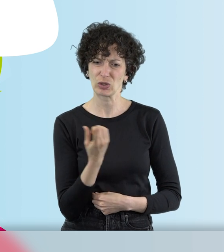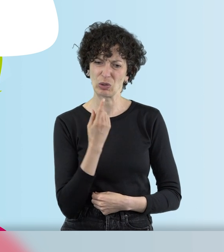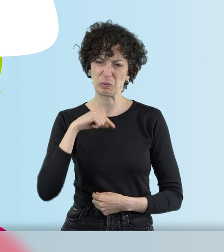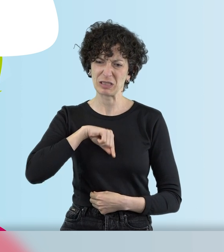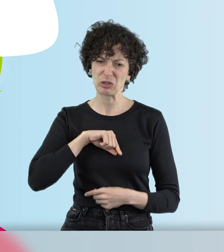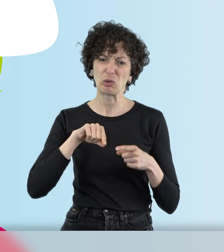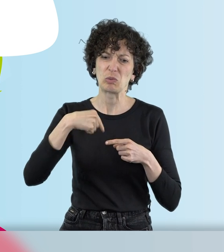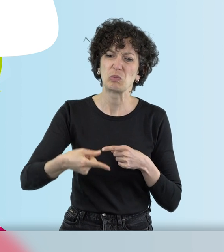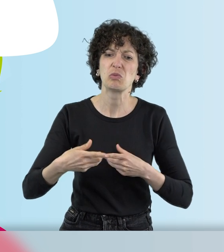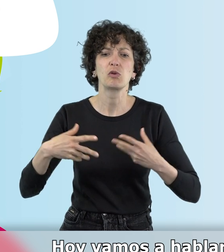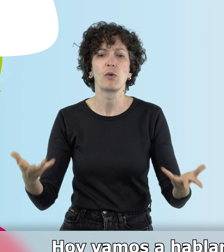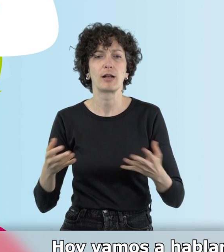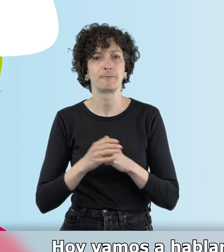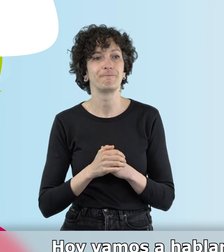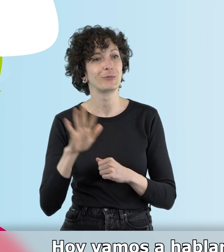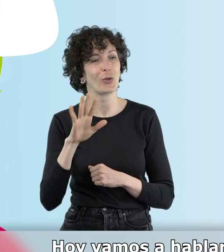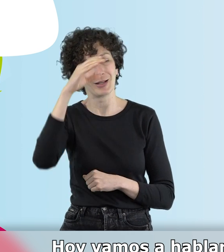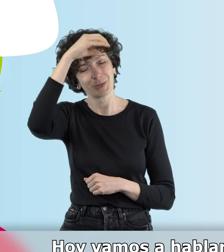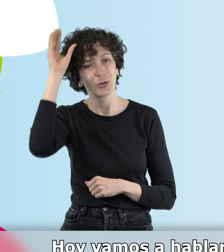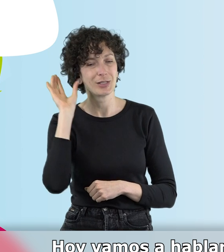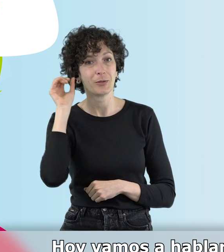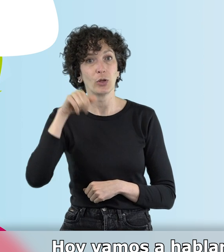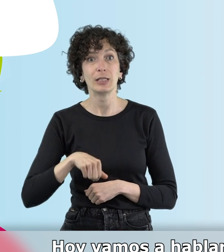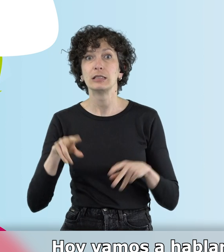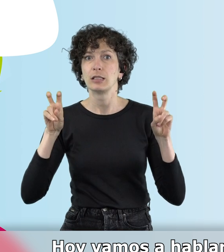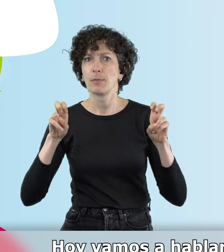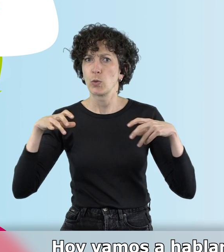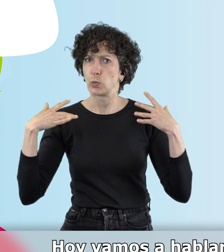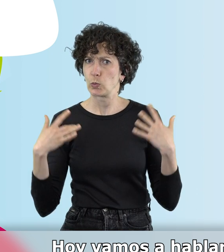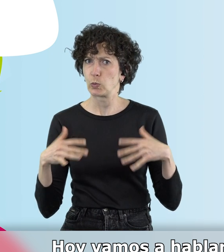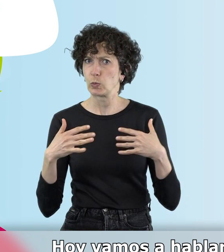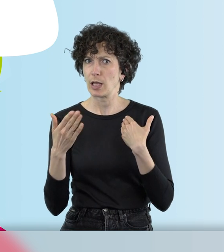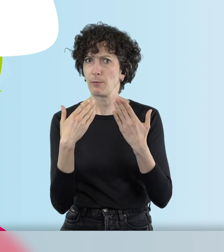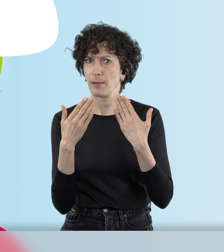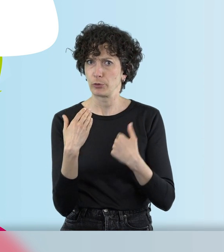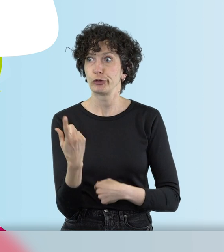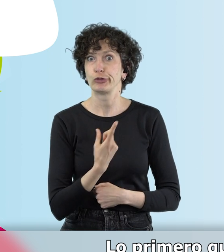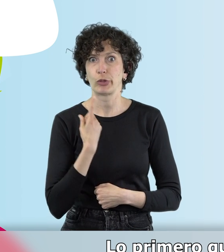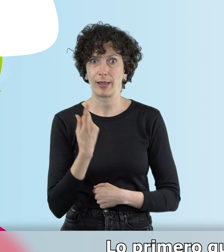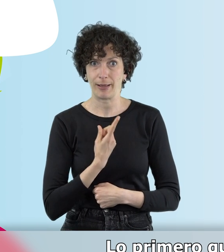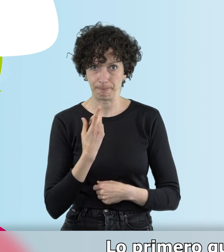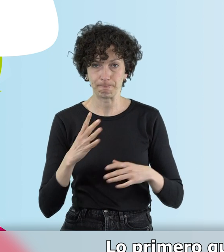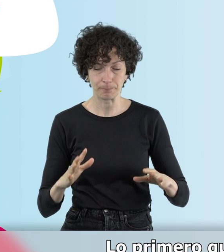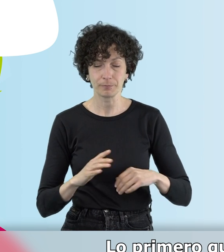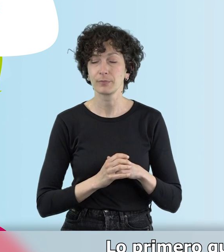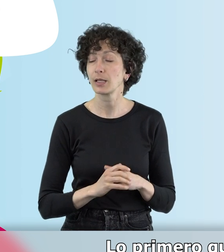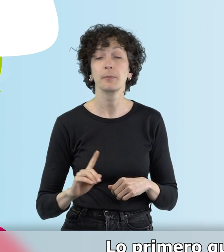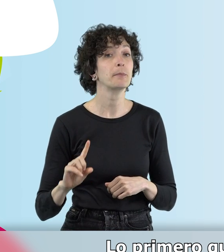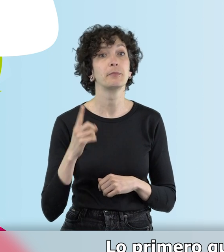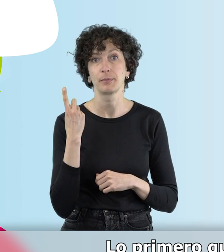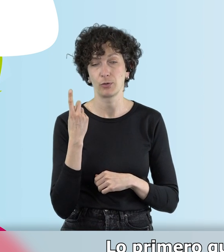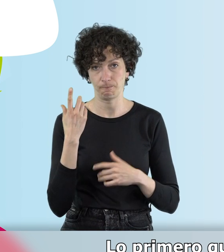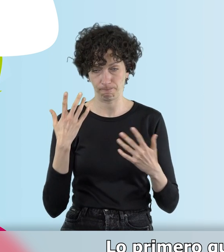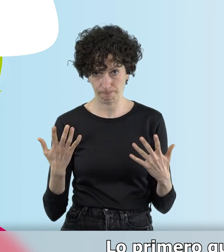sentirnos solos? Hola, Concha. Pues hoy vamos a hablar de un tema peliagudo, la soledad. Mira, lo primero